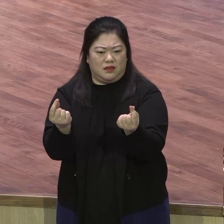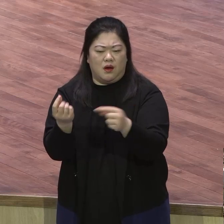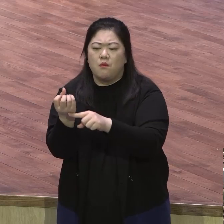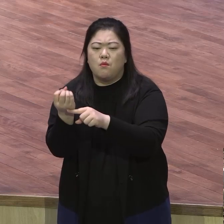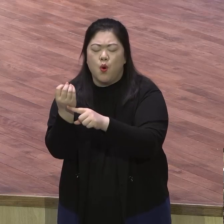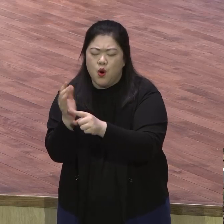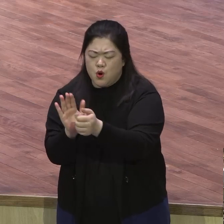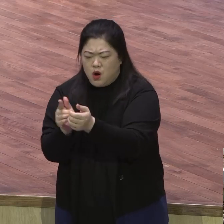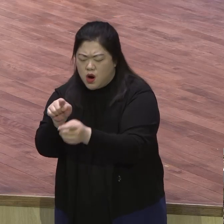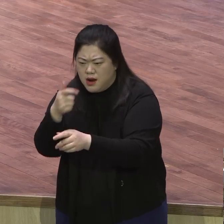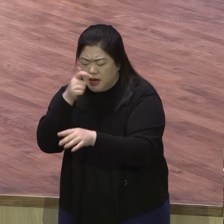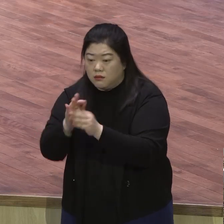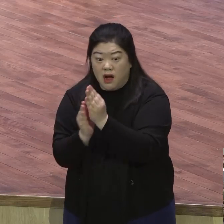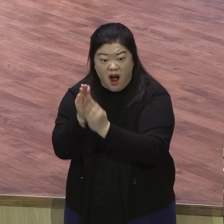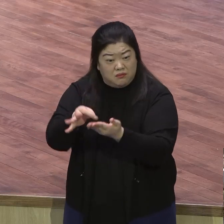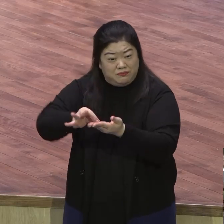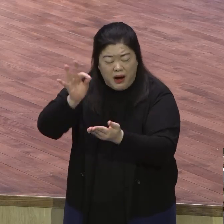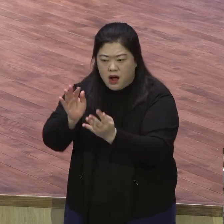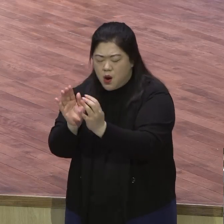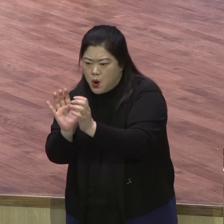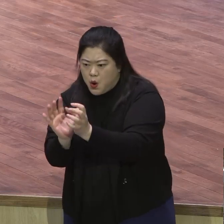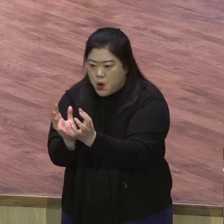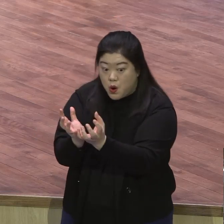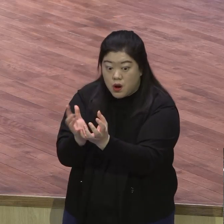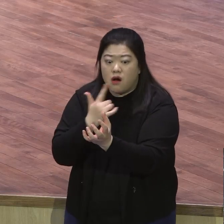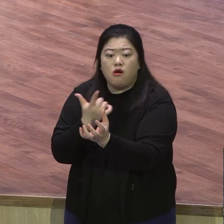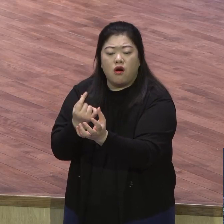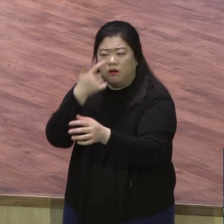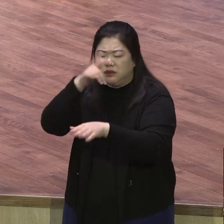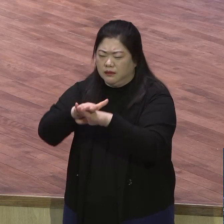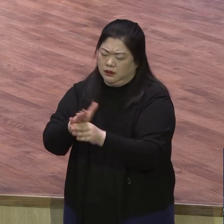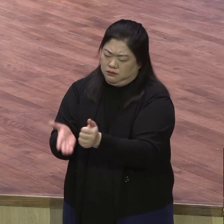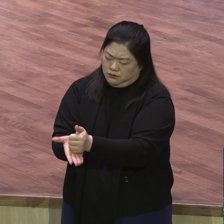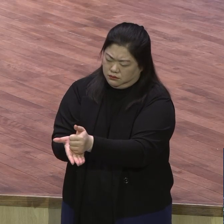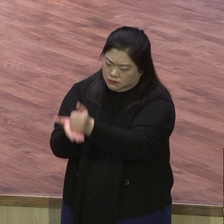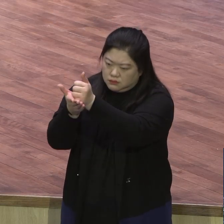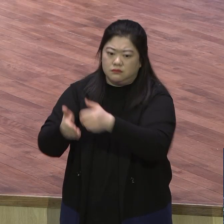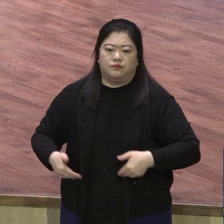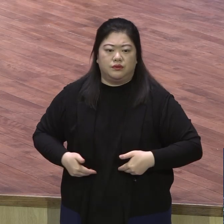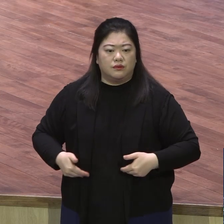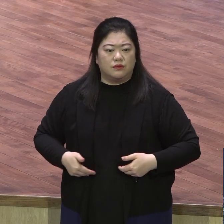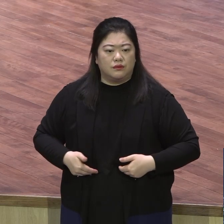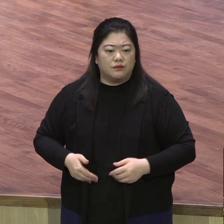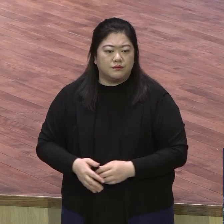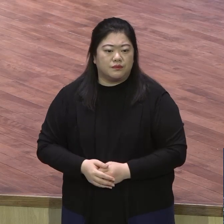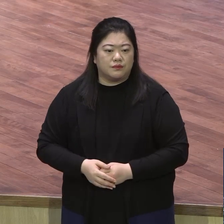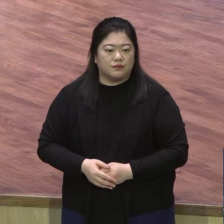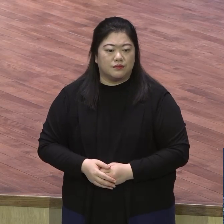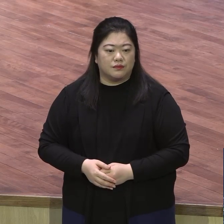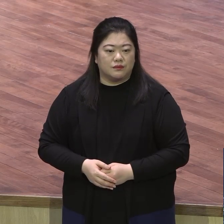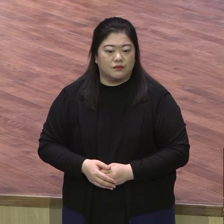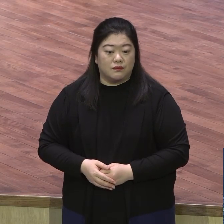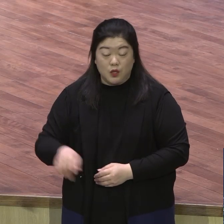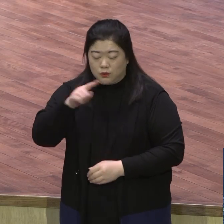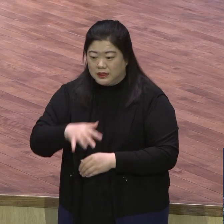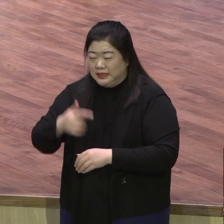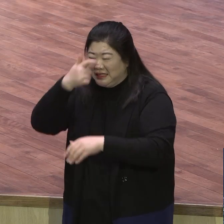이걸 내가 찾아야지 또 다른 하나는 이렇게 예배가 소중하기 때문에 사단이 어떻게